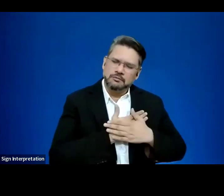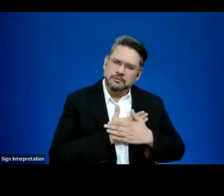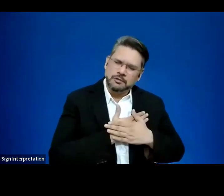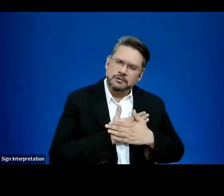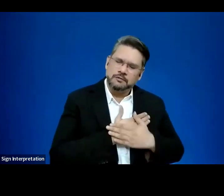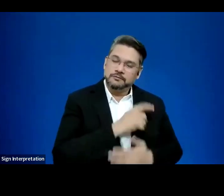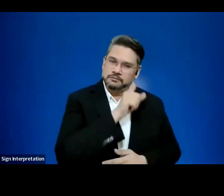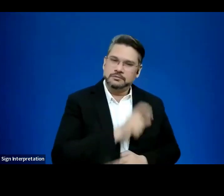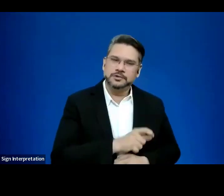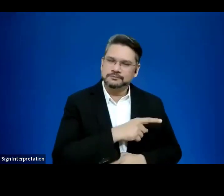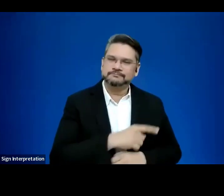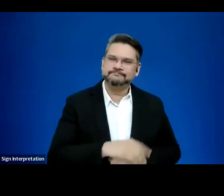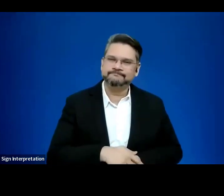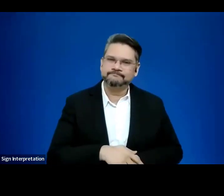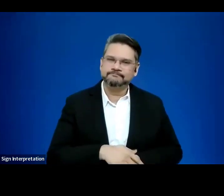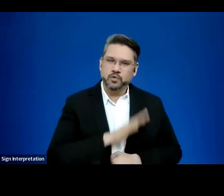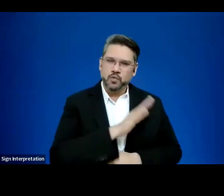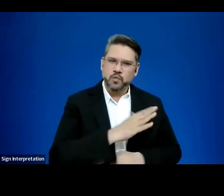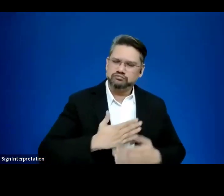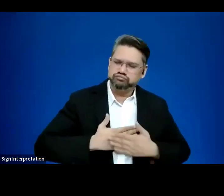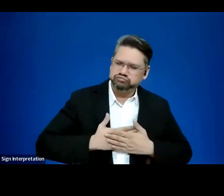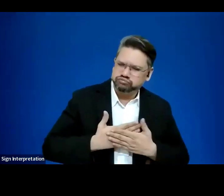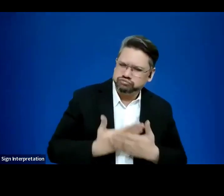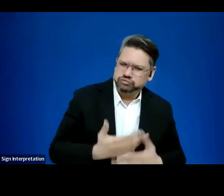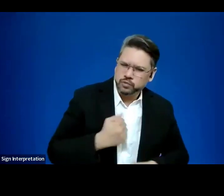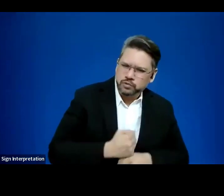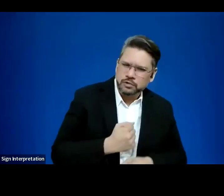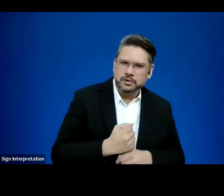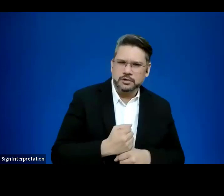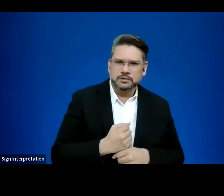而且它影响了我们许多许多的人，